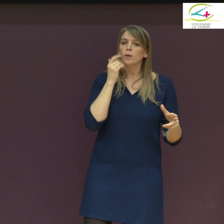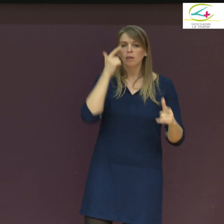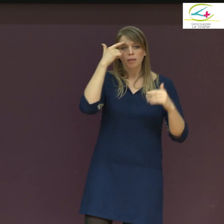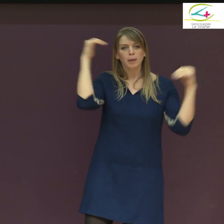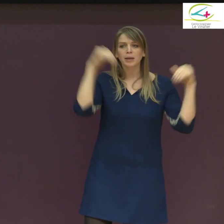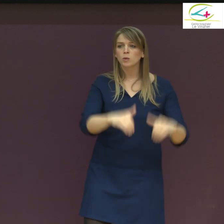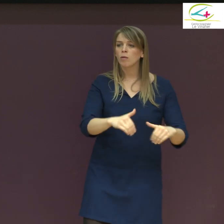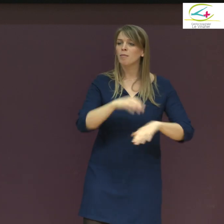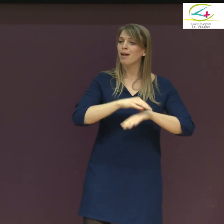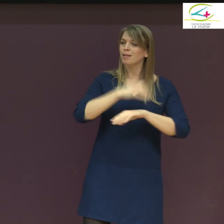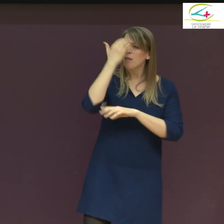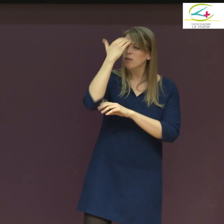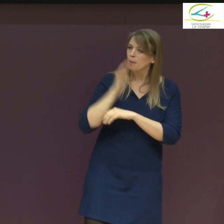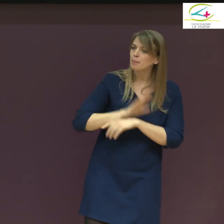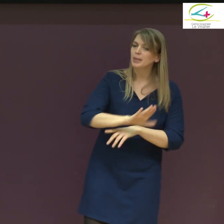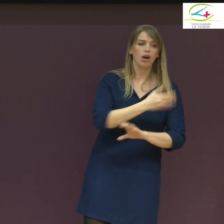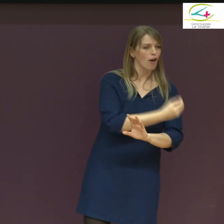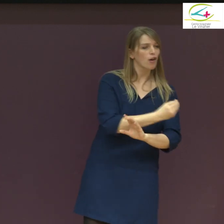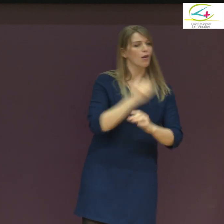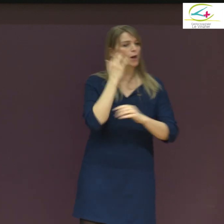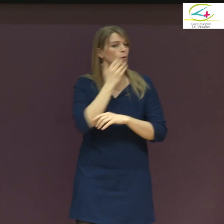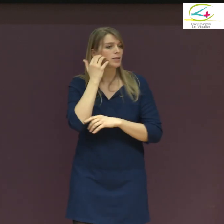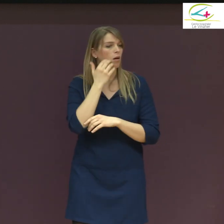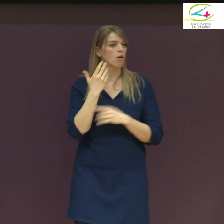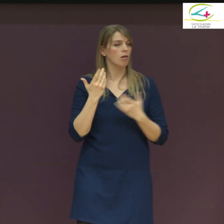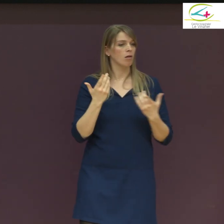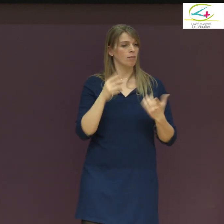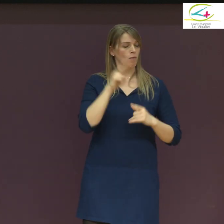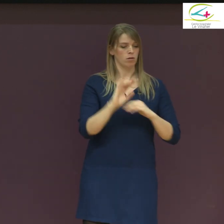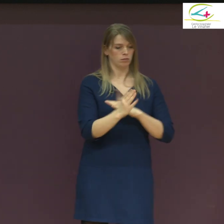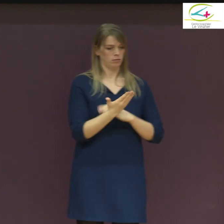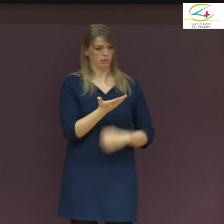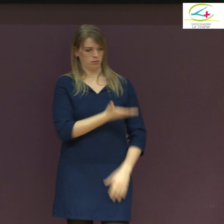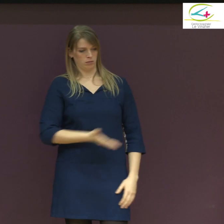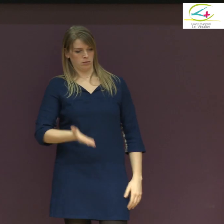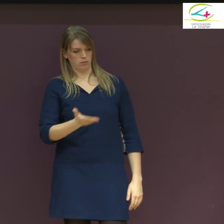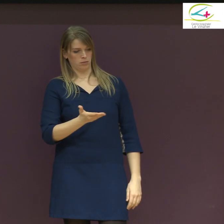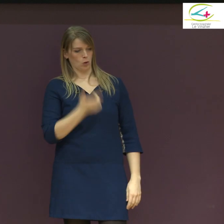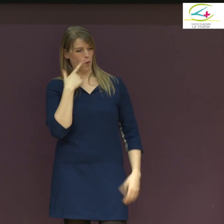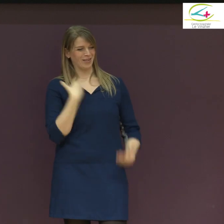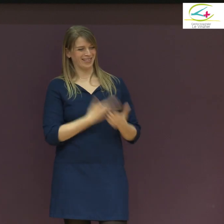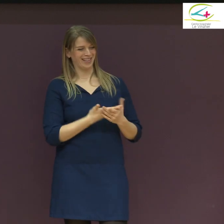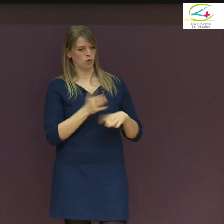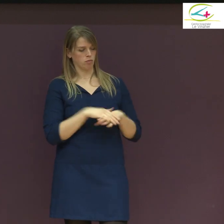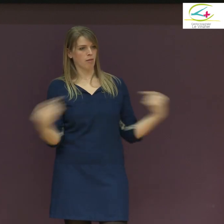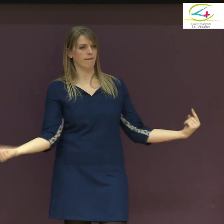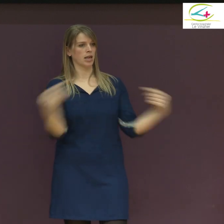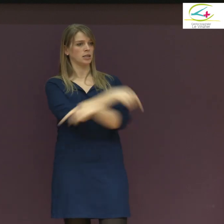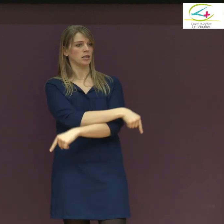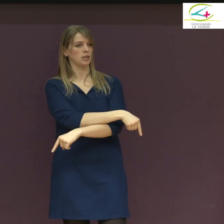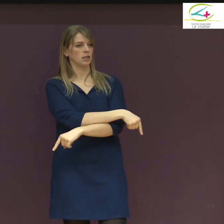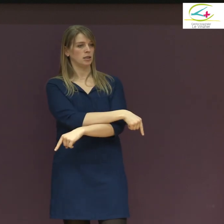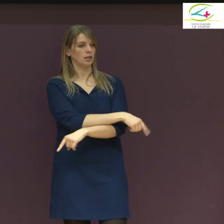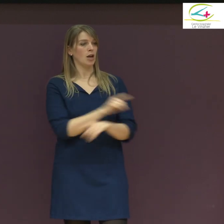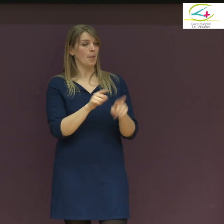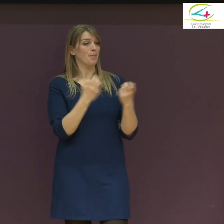les maladies mentales chez les enfants et les adolescents prennent des masques qui peuvent être à l'inverse de ce qu'on connaît. La dépression de l'adolescent peut prendre le